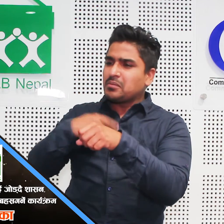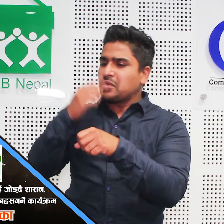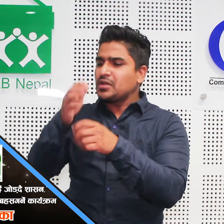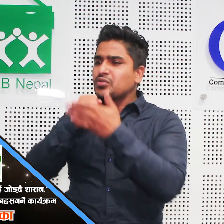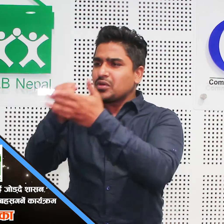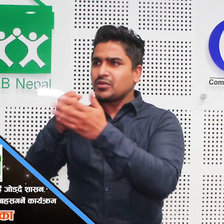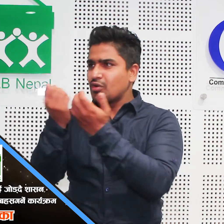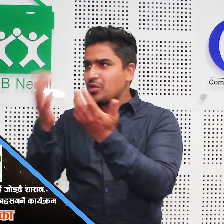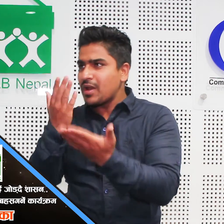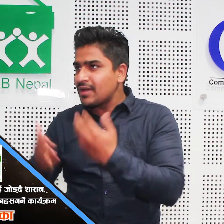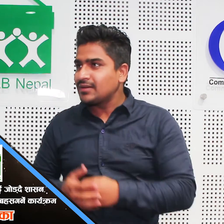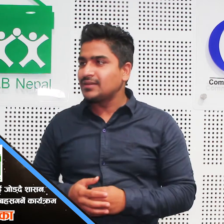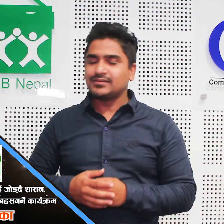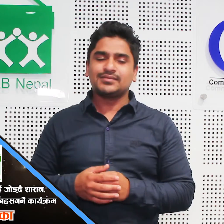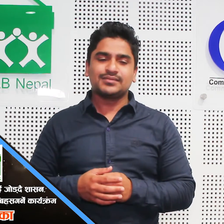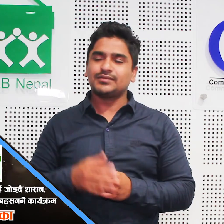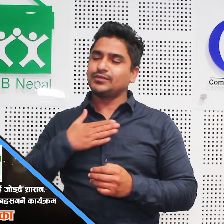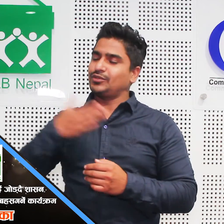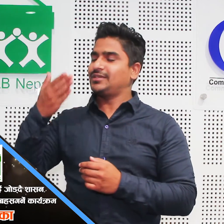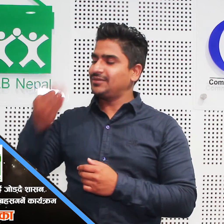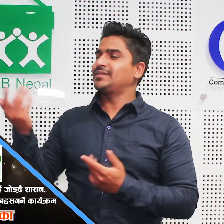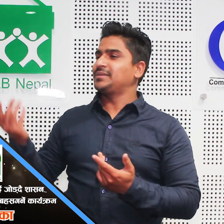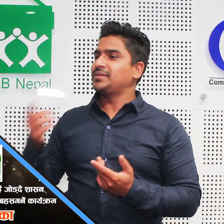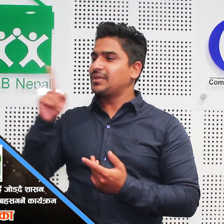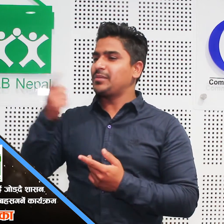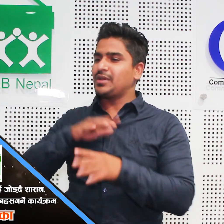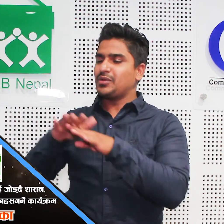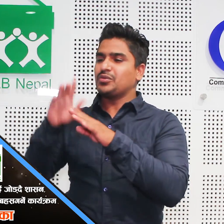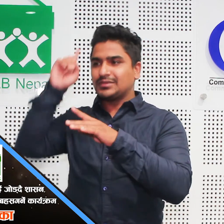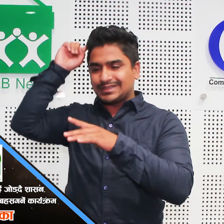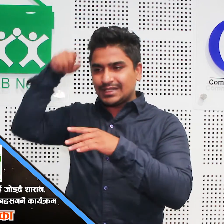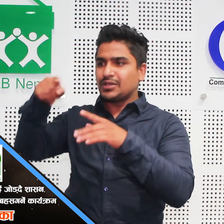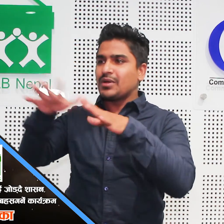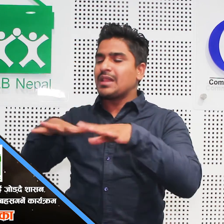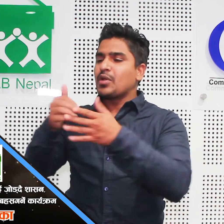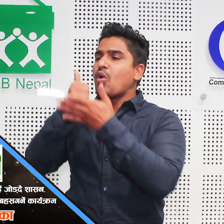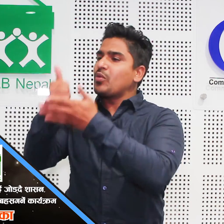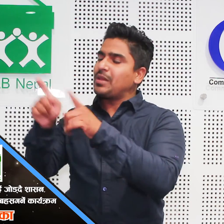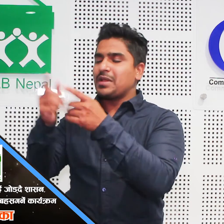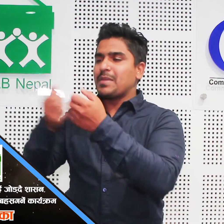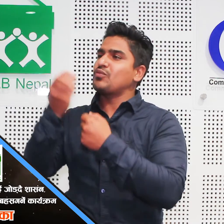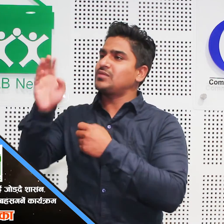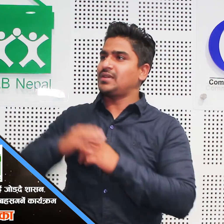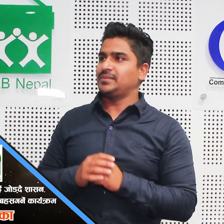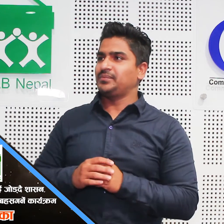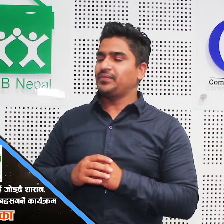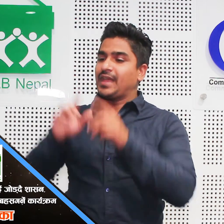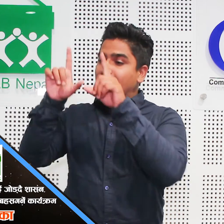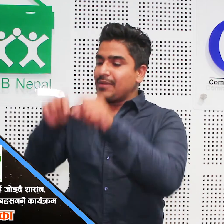सहयोग गर्दिनँ होला त? हजुर ढुक्क हुनुहोस् न, तपाईँहरूको क्षतिको आधारमा अनुदान पनि पाउनुहुन्छ, आवश्यकताको